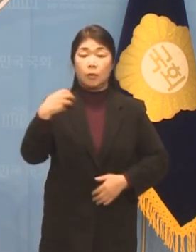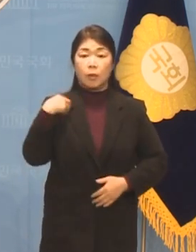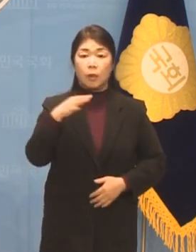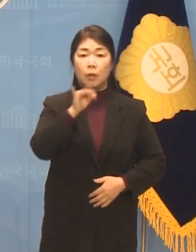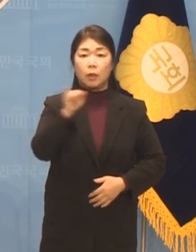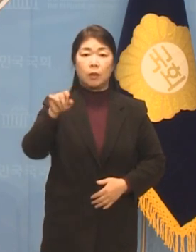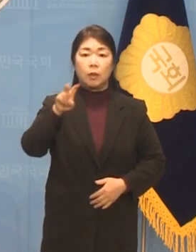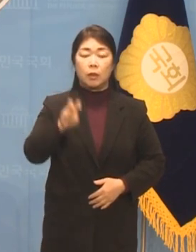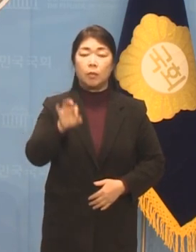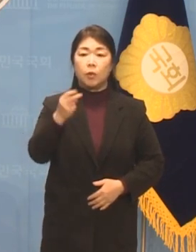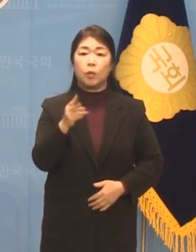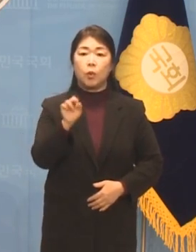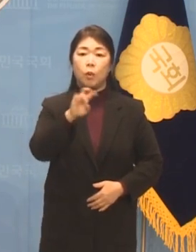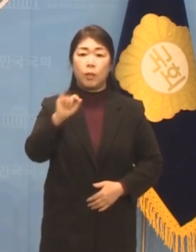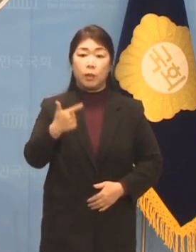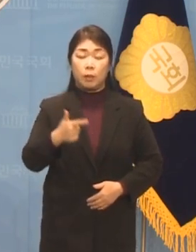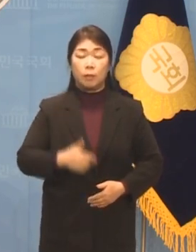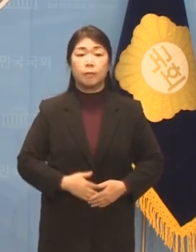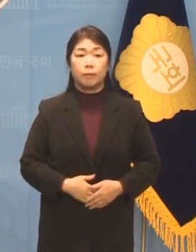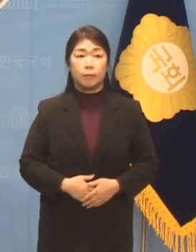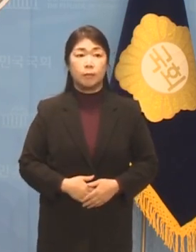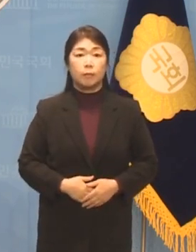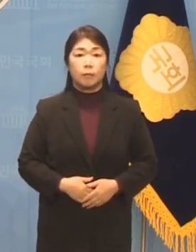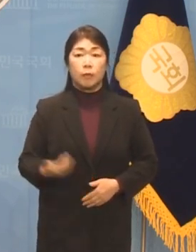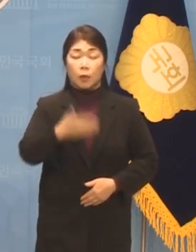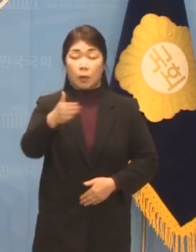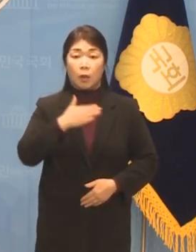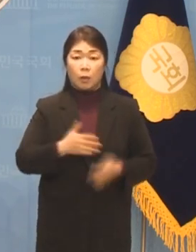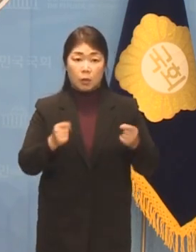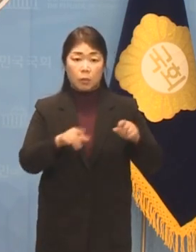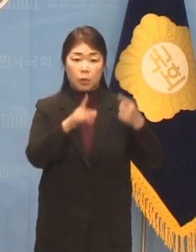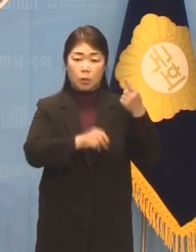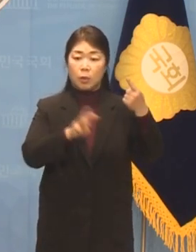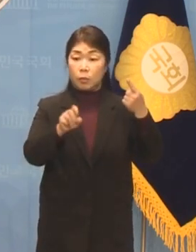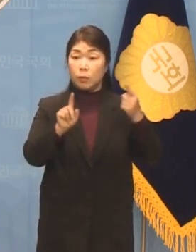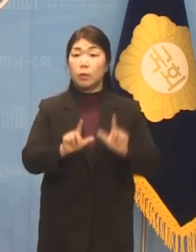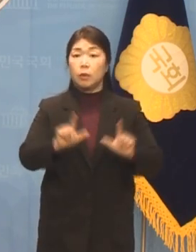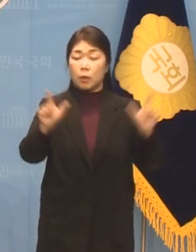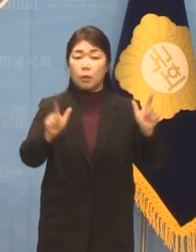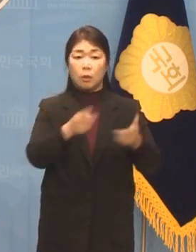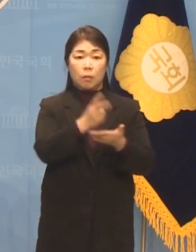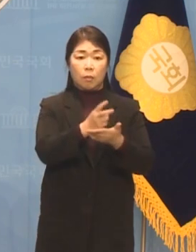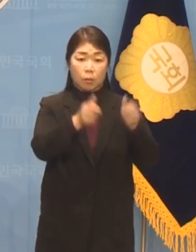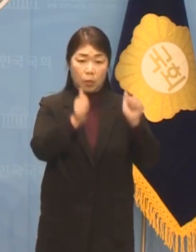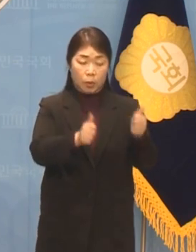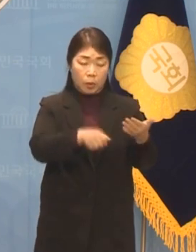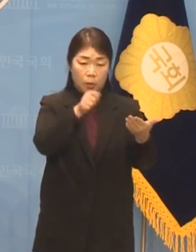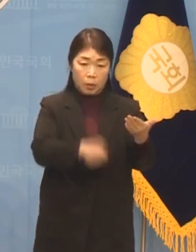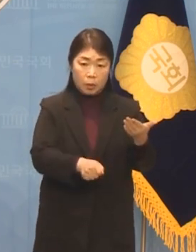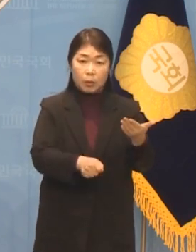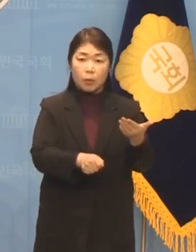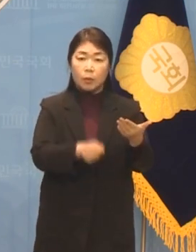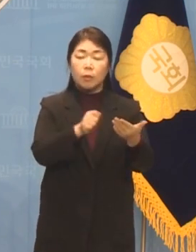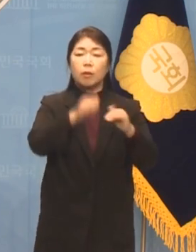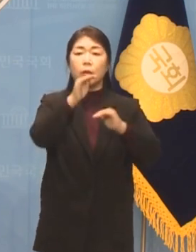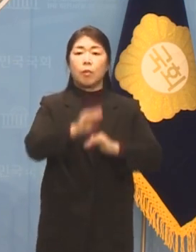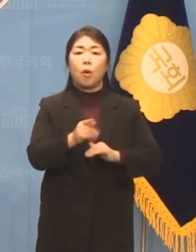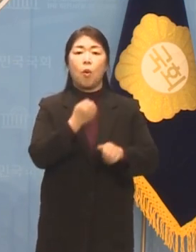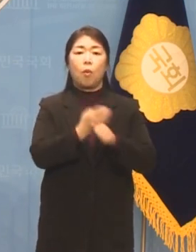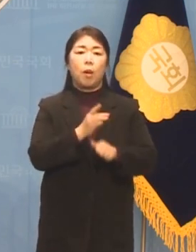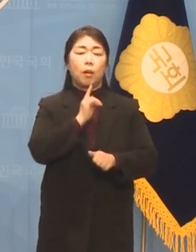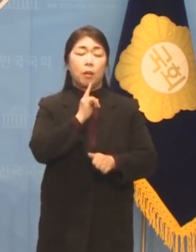의원입니다. 여러분들 아시는 것처럼 지난 1월 31일 법원에서 고발사주